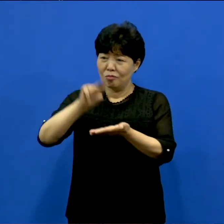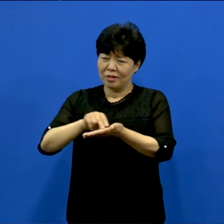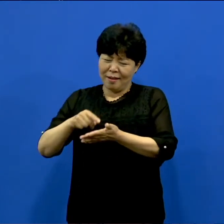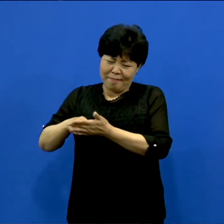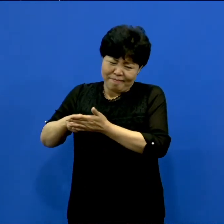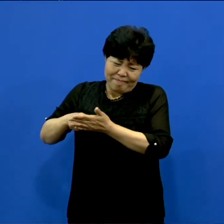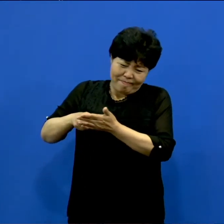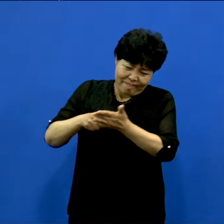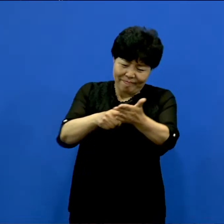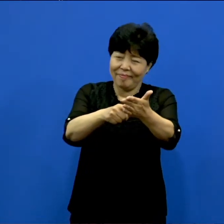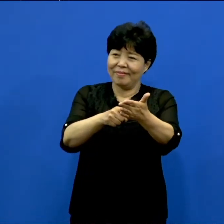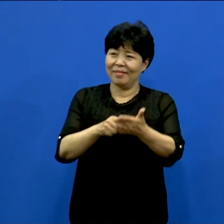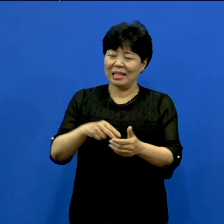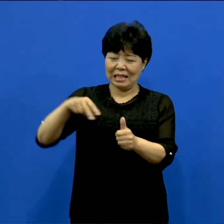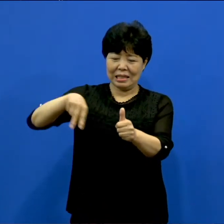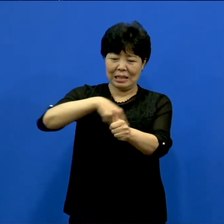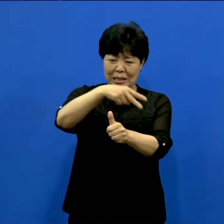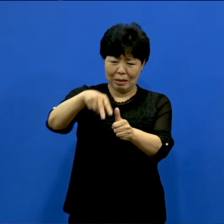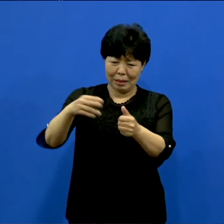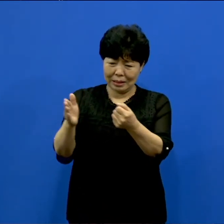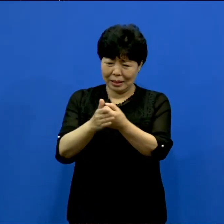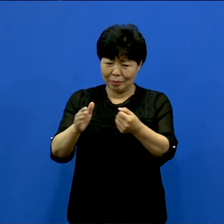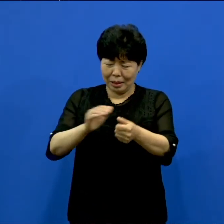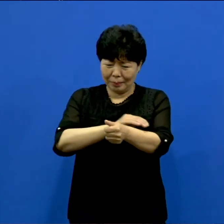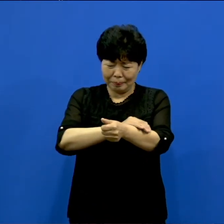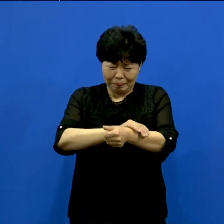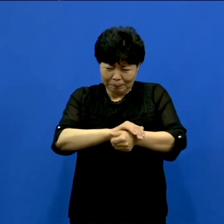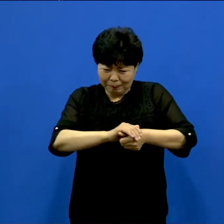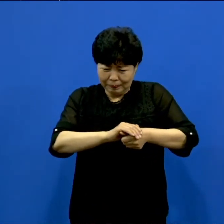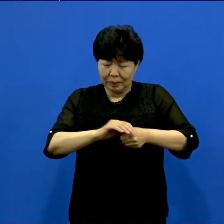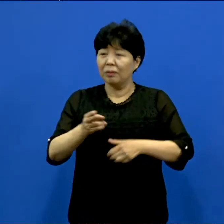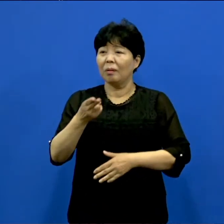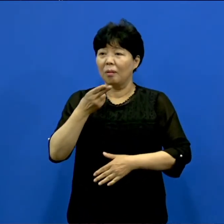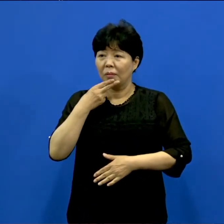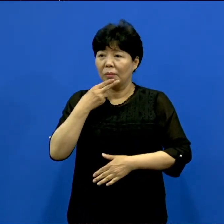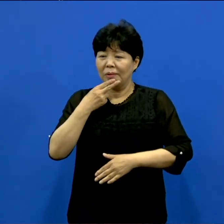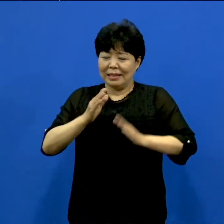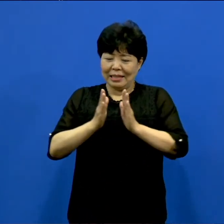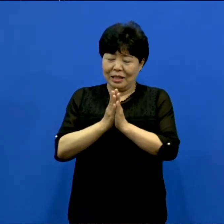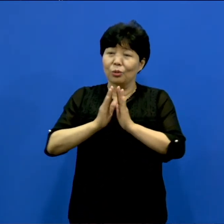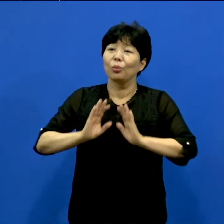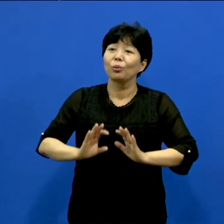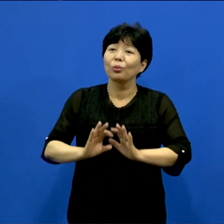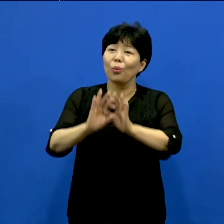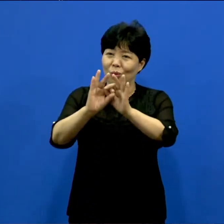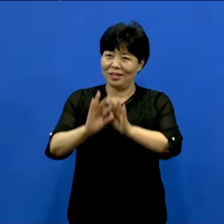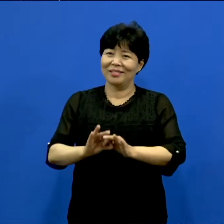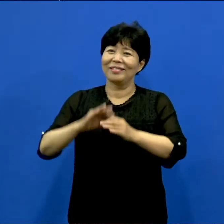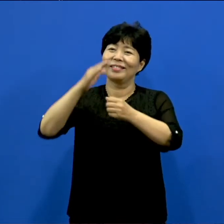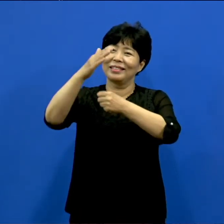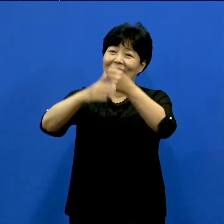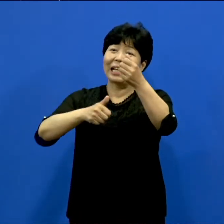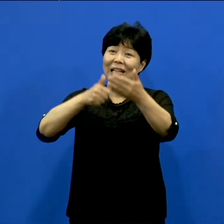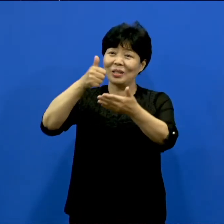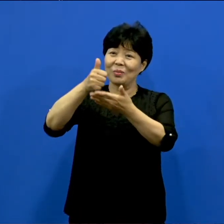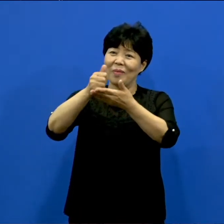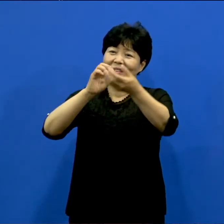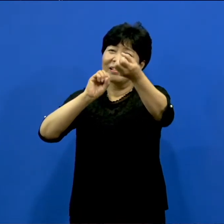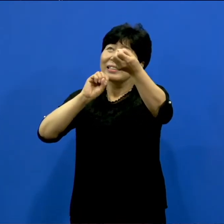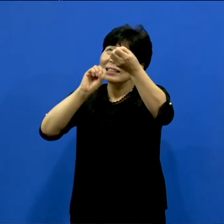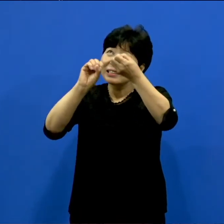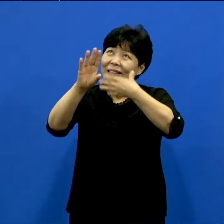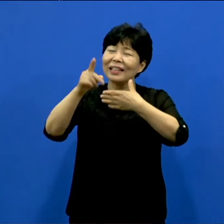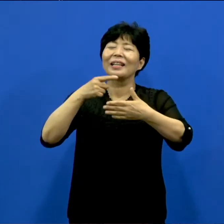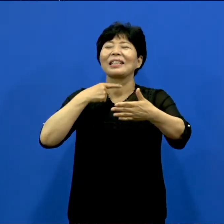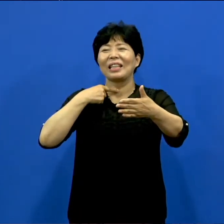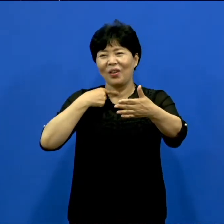그래서 상황에 물러서지 않고 기도로 밀고 나가서 하나님의 역사를 한번 경험해 보기로 하는 거. 이 선하심을